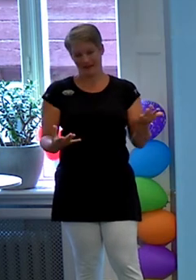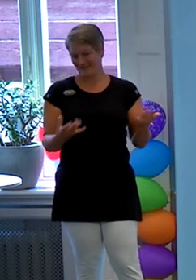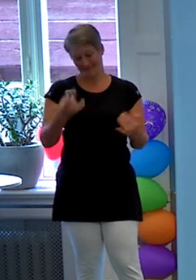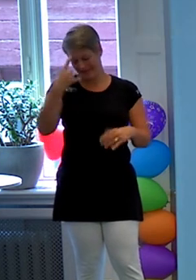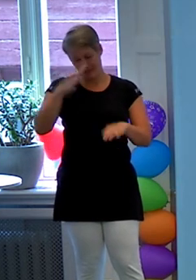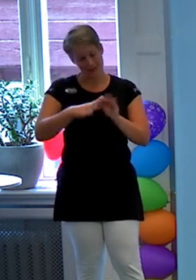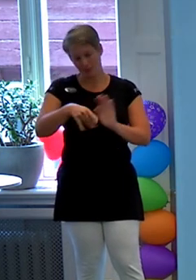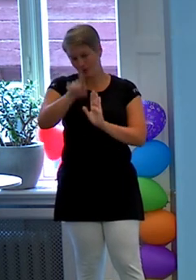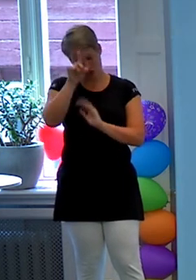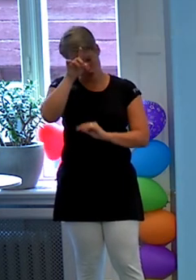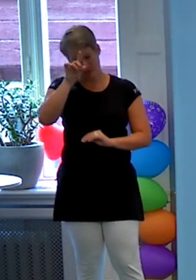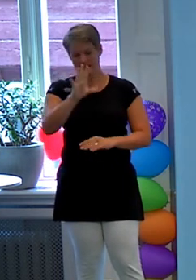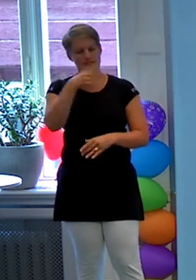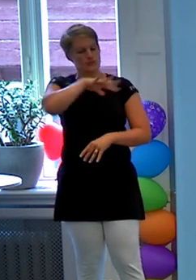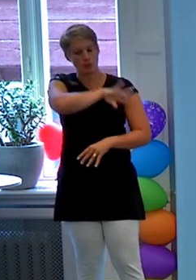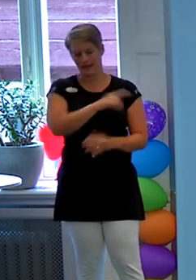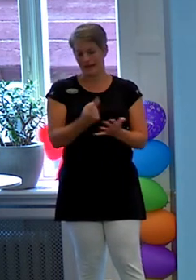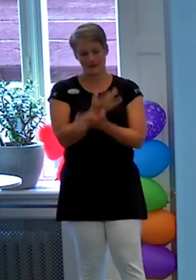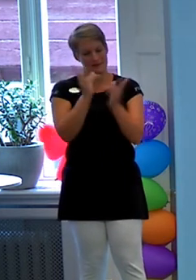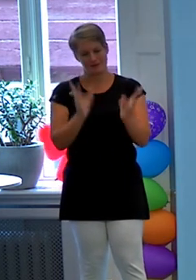på Tysklands historia.